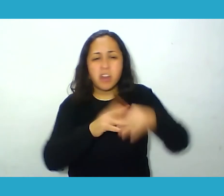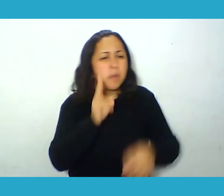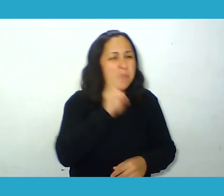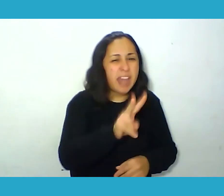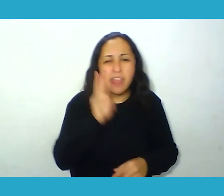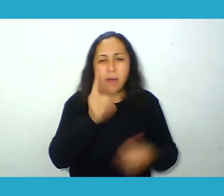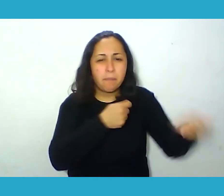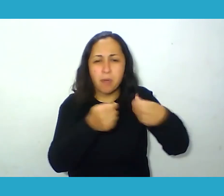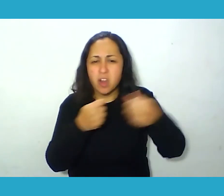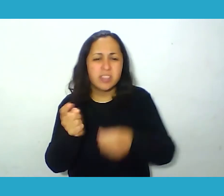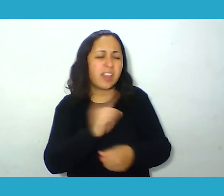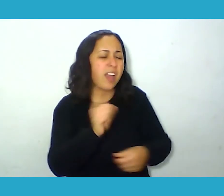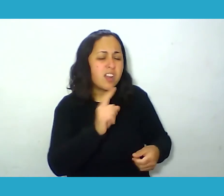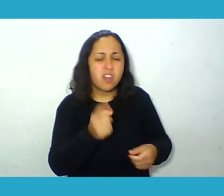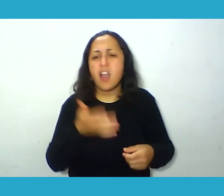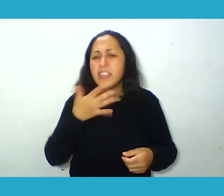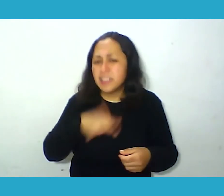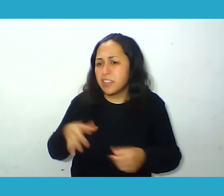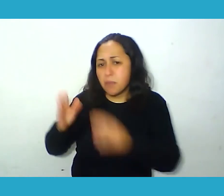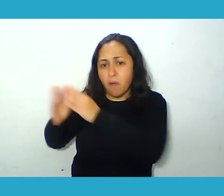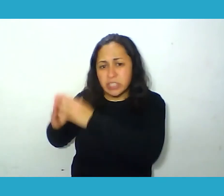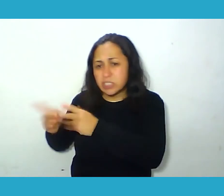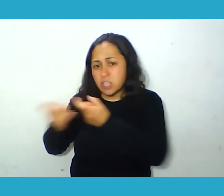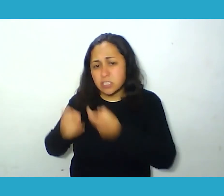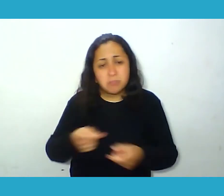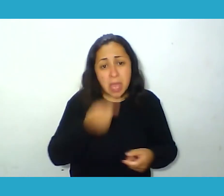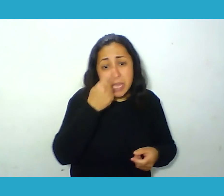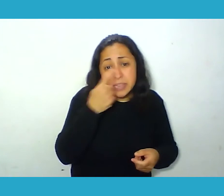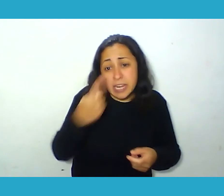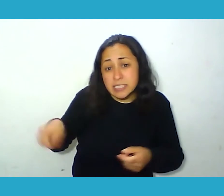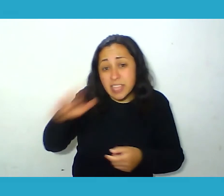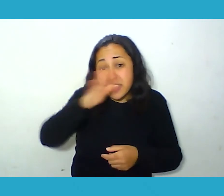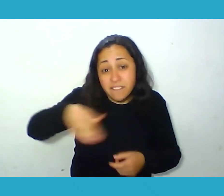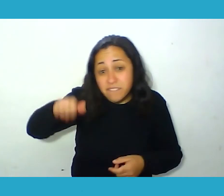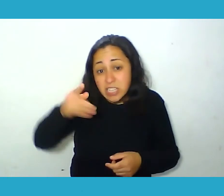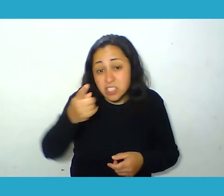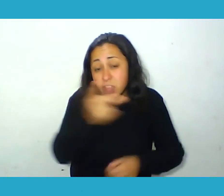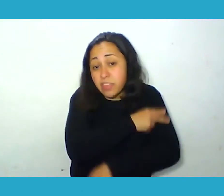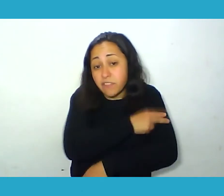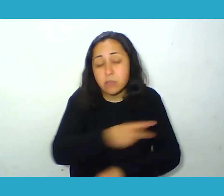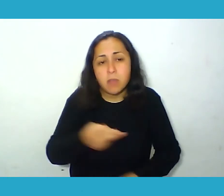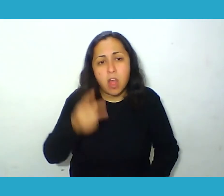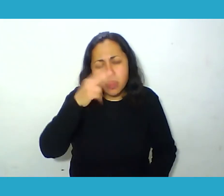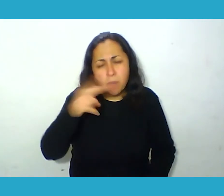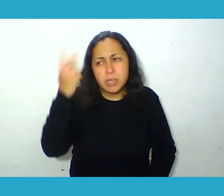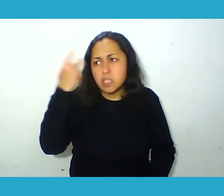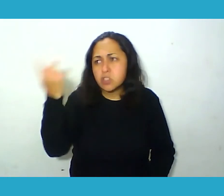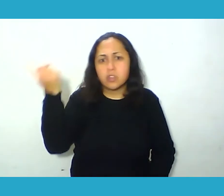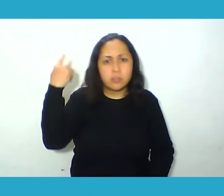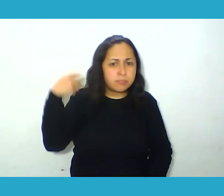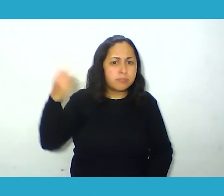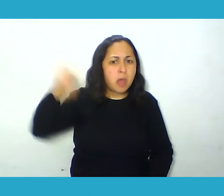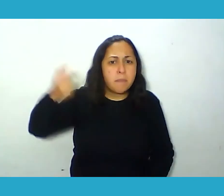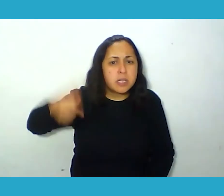miramientos políticos, por entender lo que los vecinos necesitan. No tiene otro interés que defender los intereses del valle. Cree que en 2018 se han escuchado a las